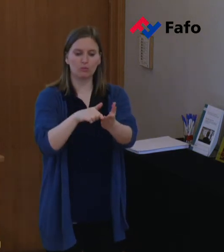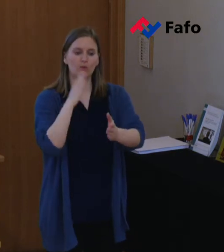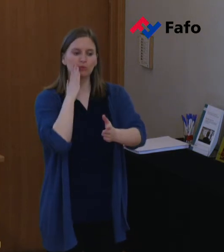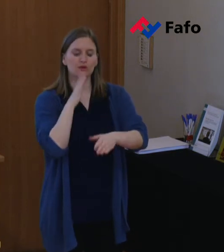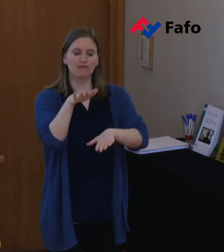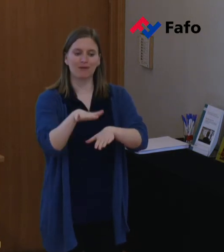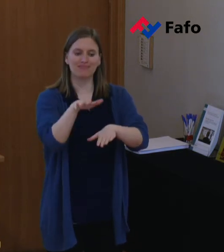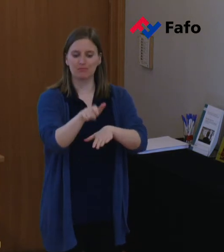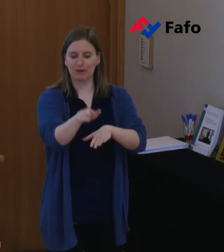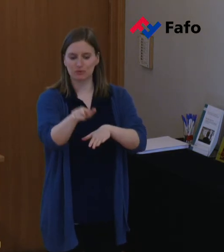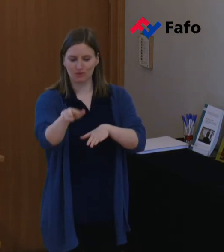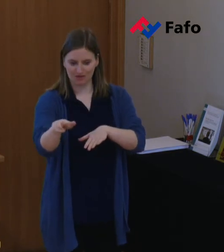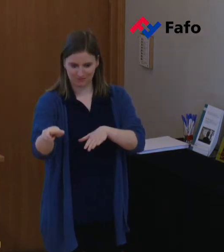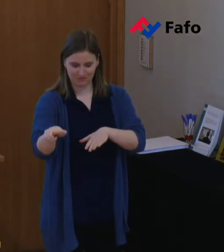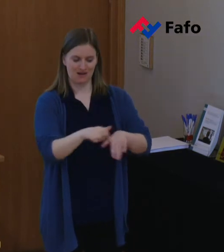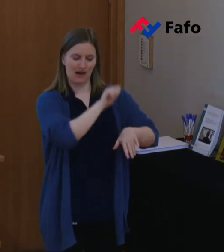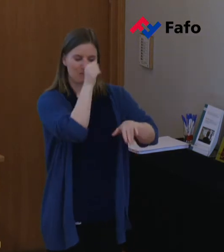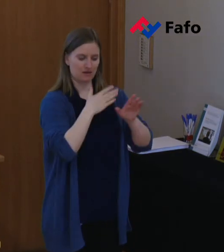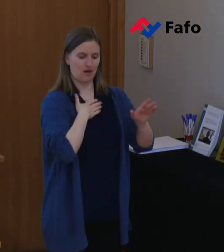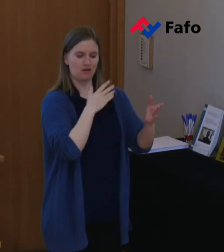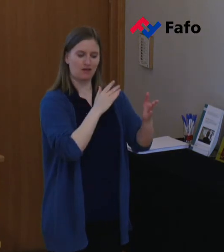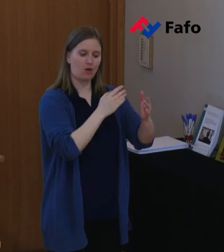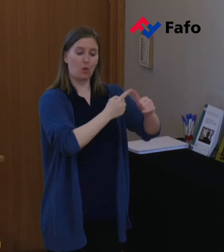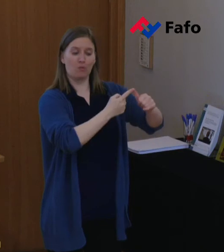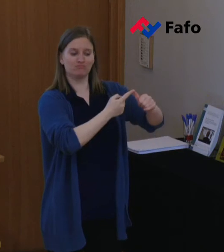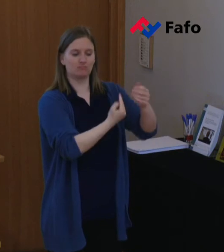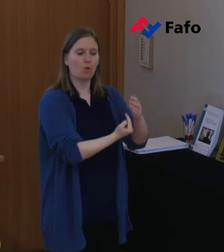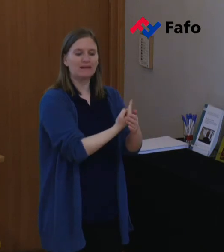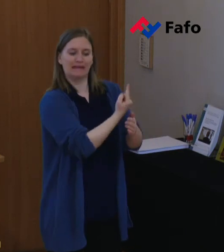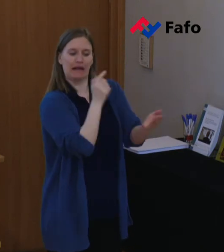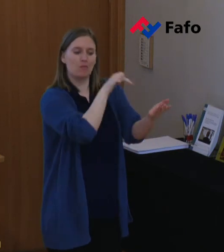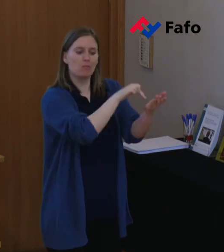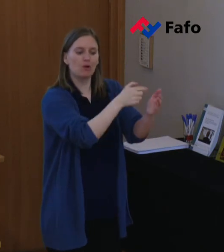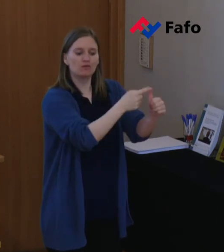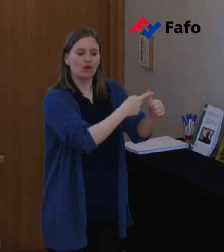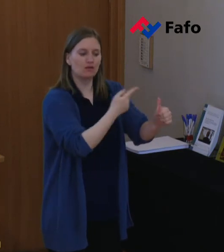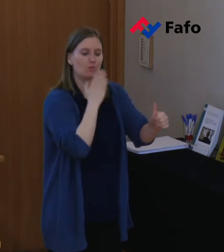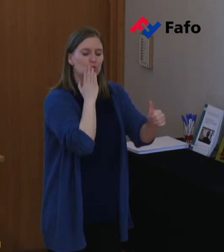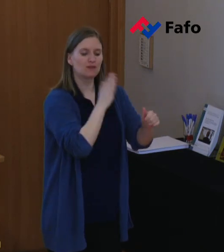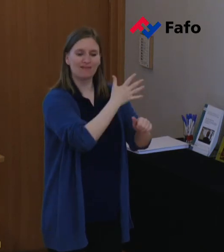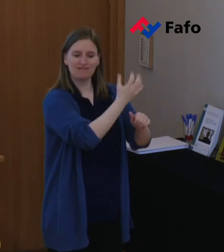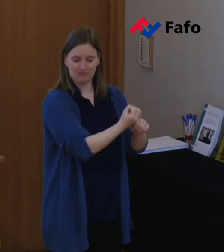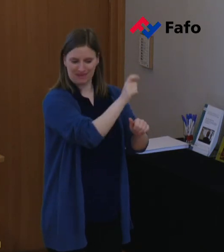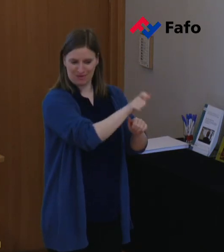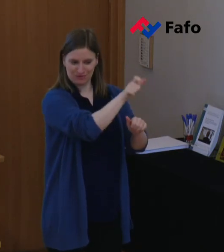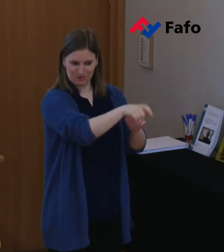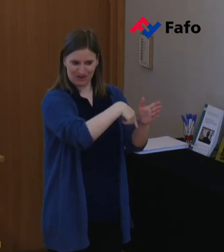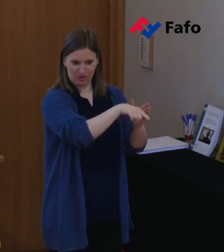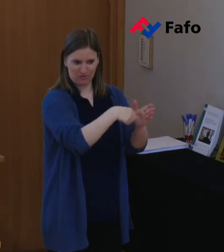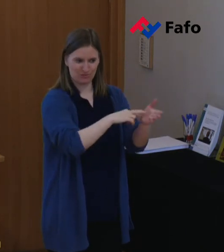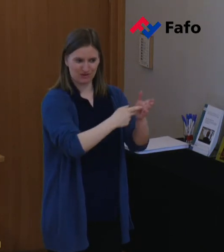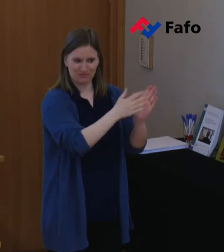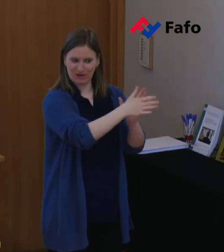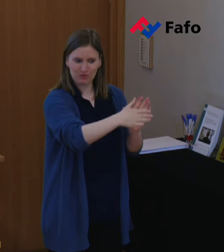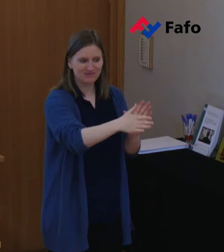15 personer. I Bergen hadde man et opprinnelig måltall om å bosette 50 personer i løpet av prosjektperioden. Det